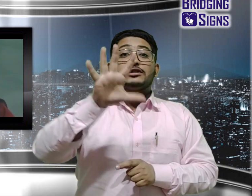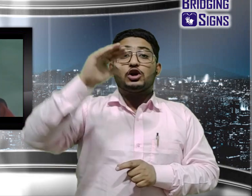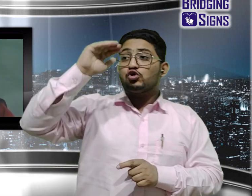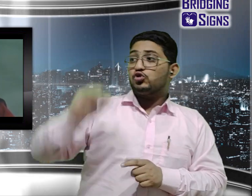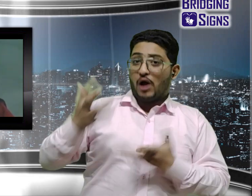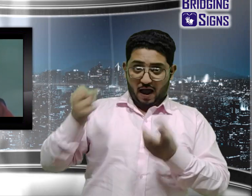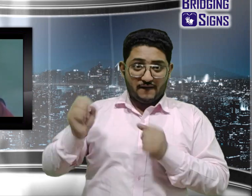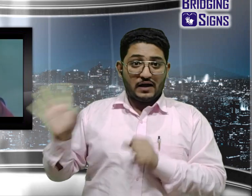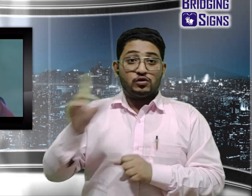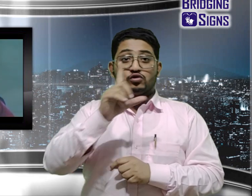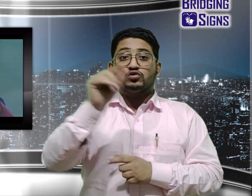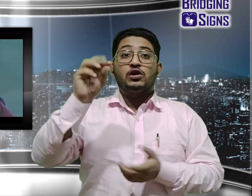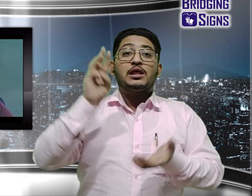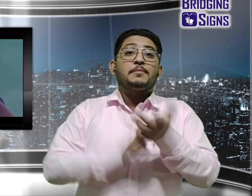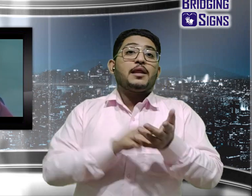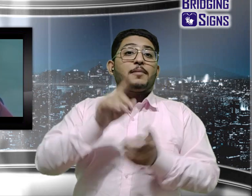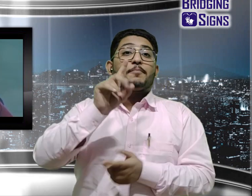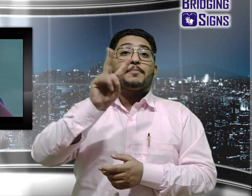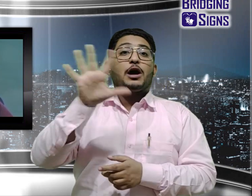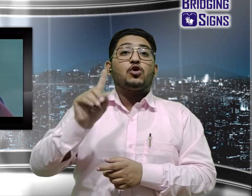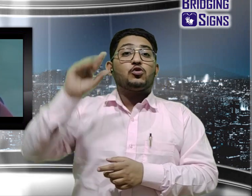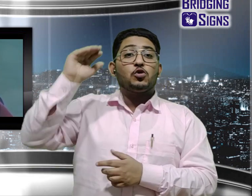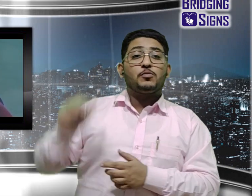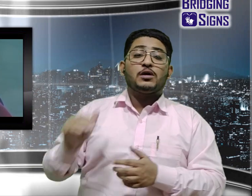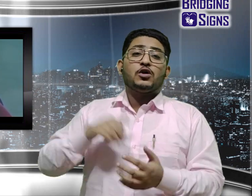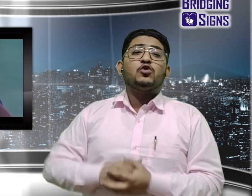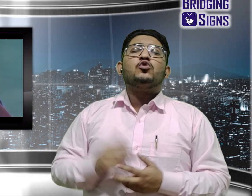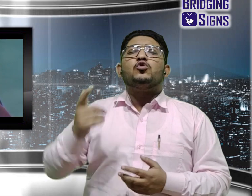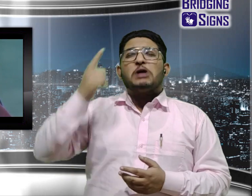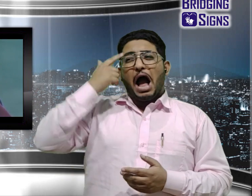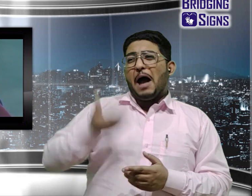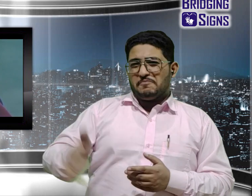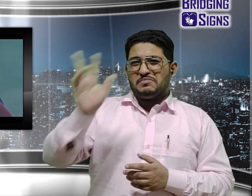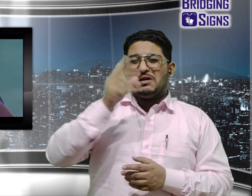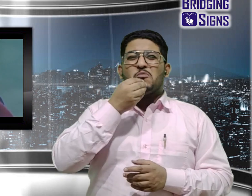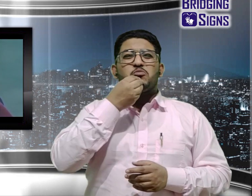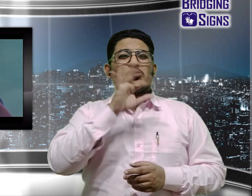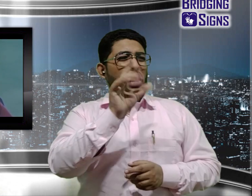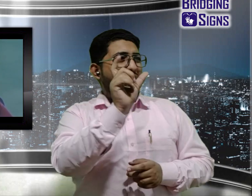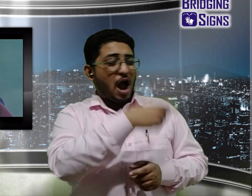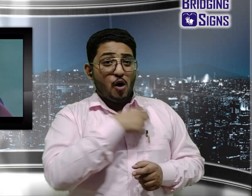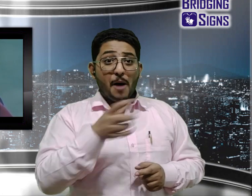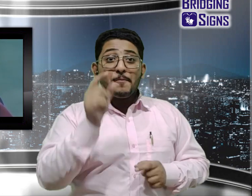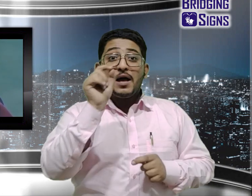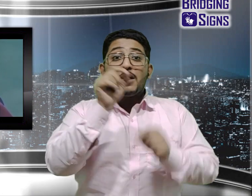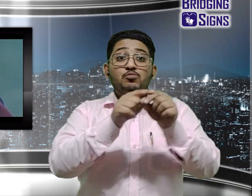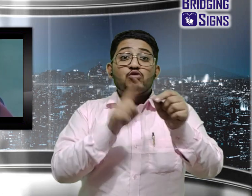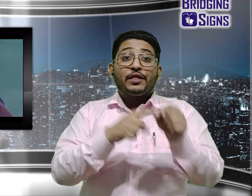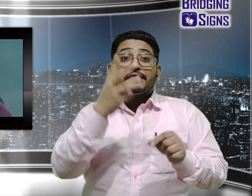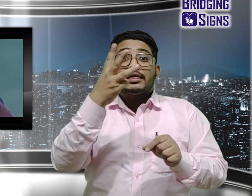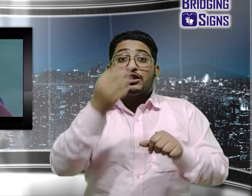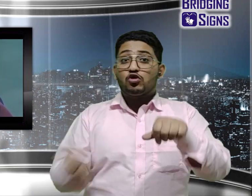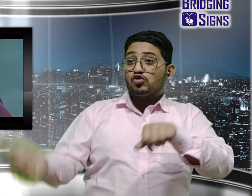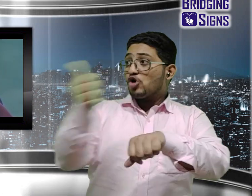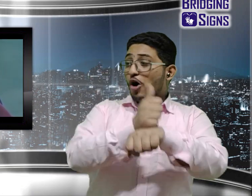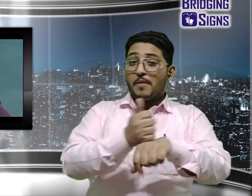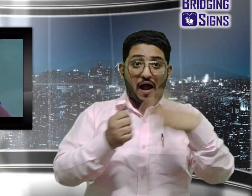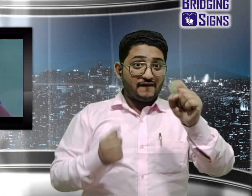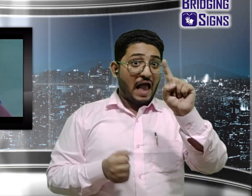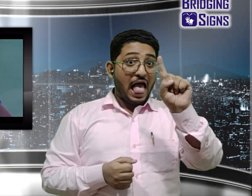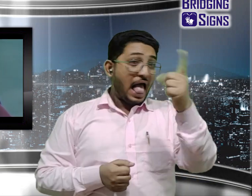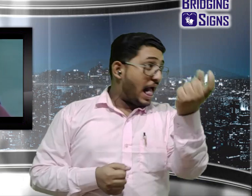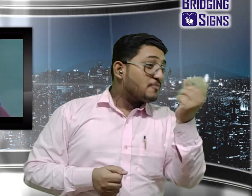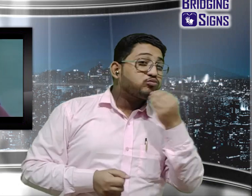छोटे हैं इस वक्त, तो फॉर एवरी पाकिस्तानी जो रिटायर होगा अगले 20 साल में, 3 यंग पाकिस्तानीज वर्कफोर्स को एंटर